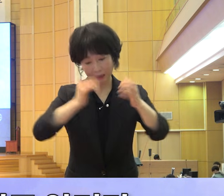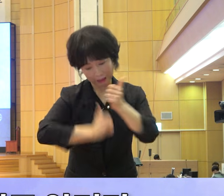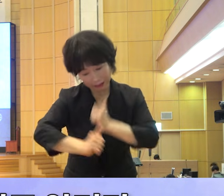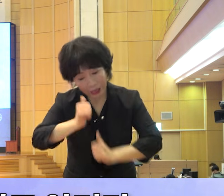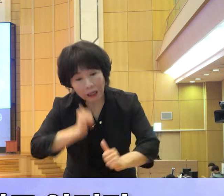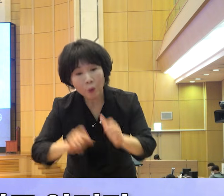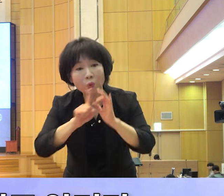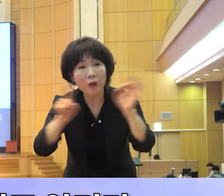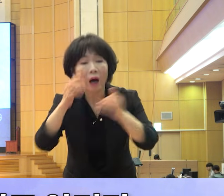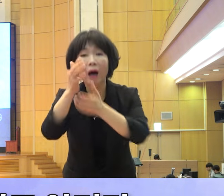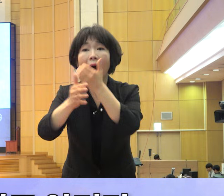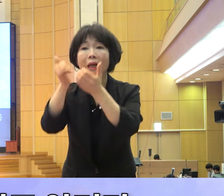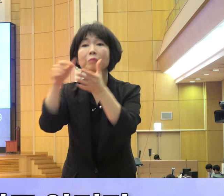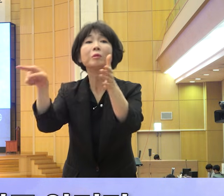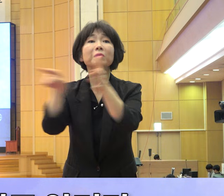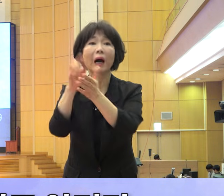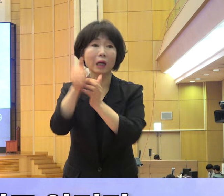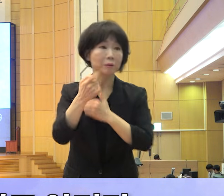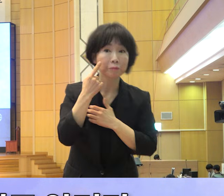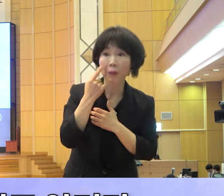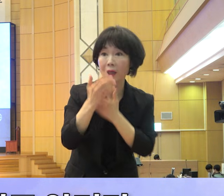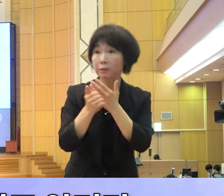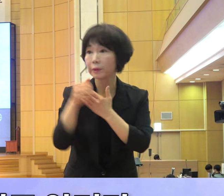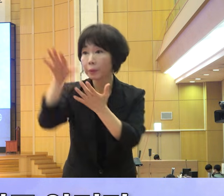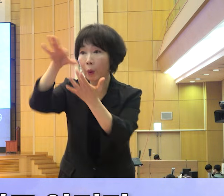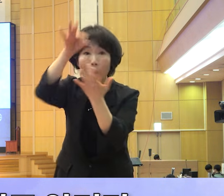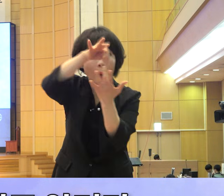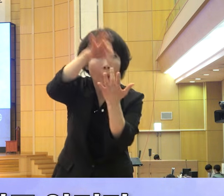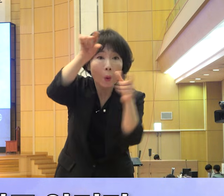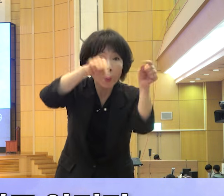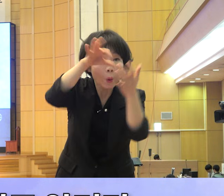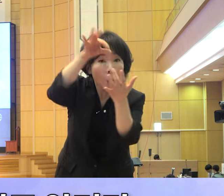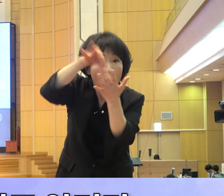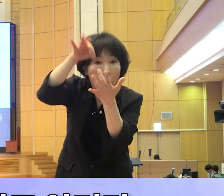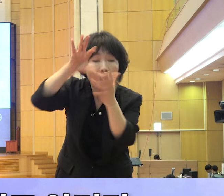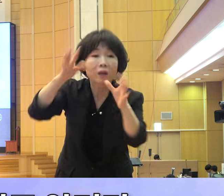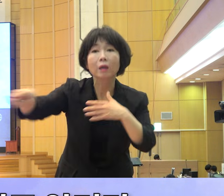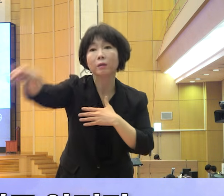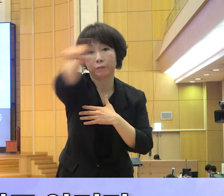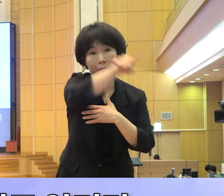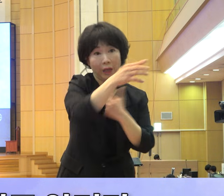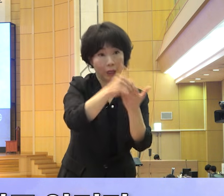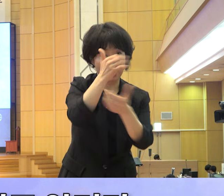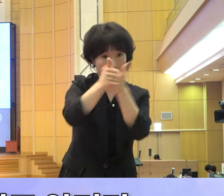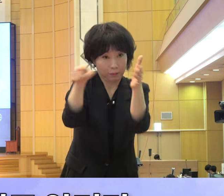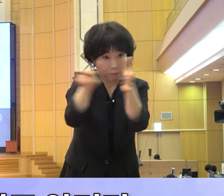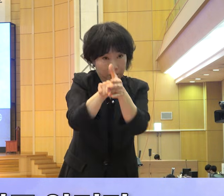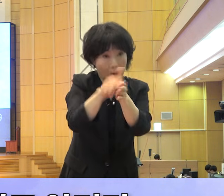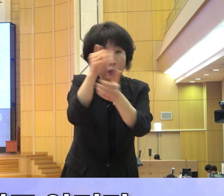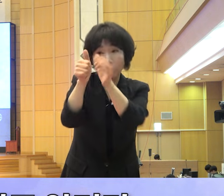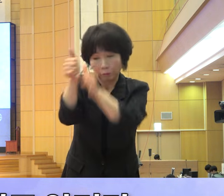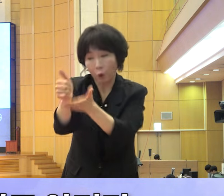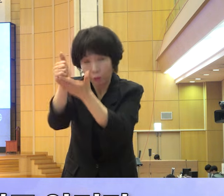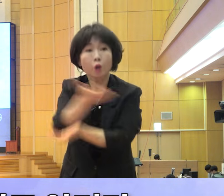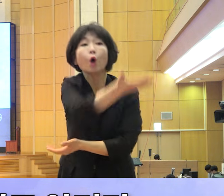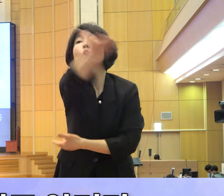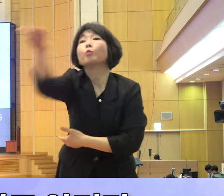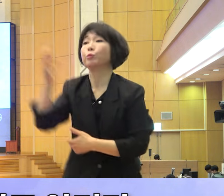말은 하나님이 택한 민족이라는 거예요. 하나님을 믿고